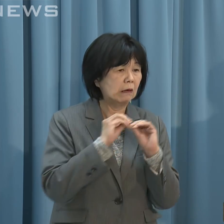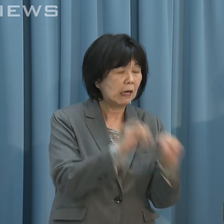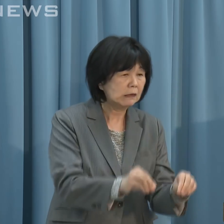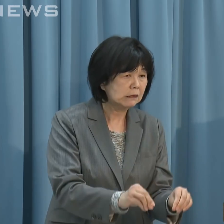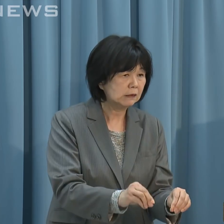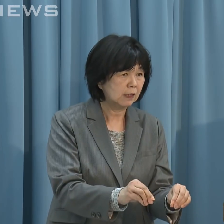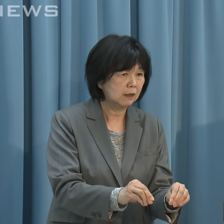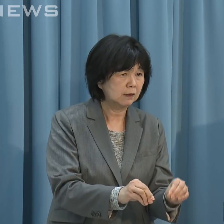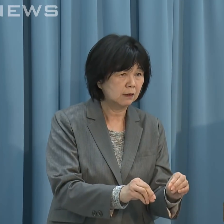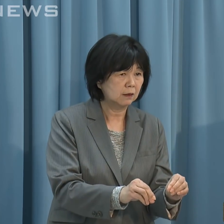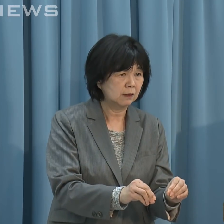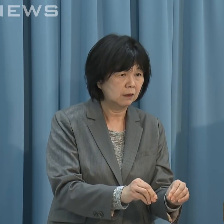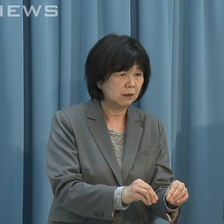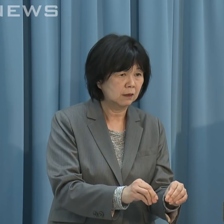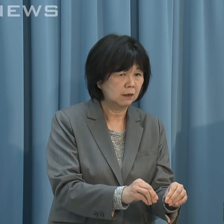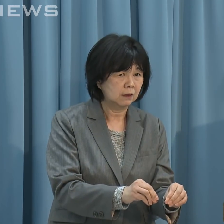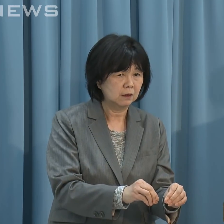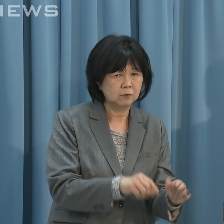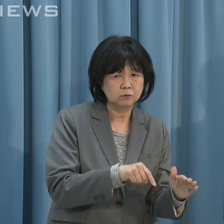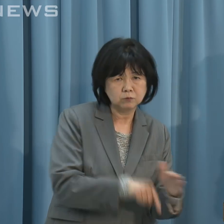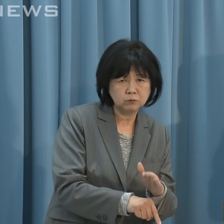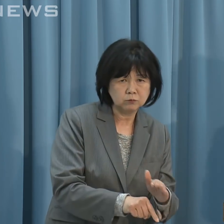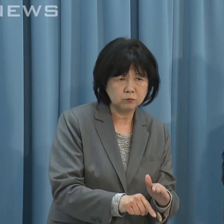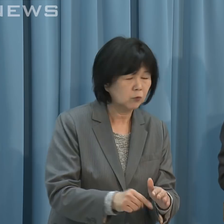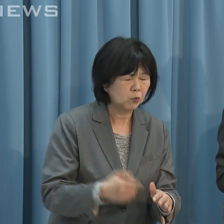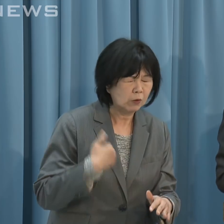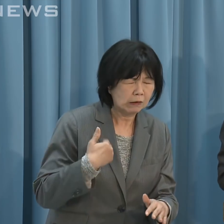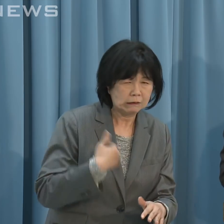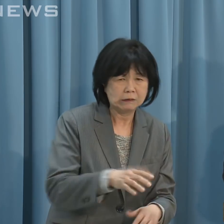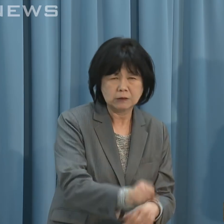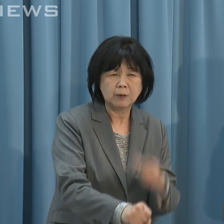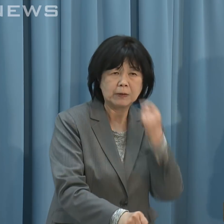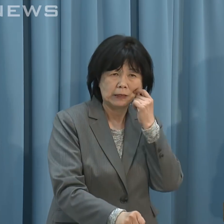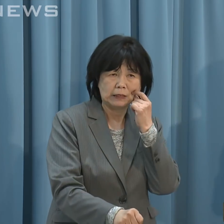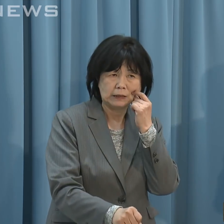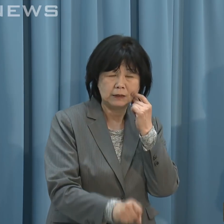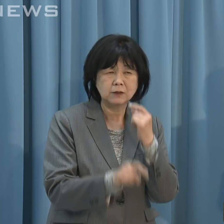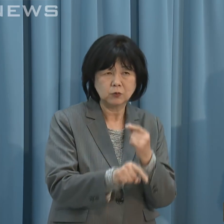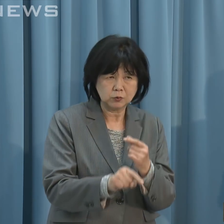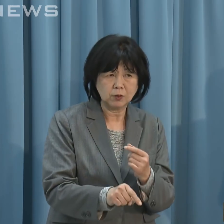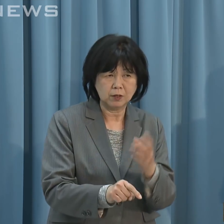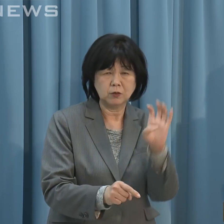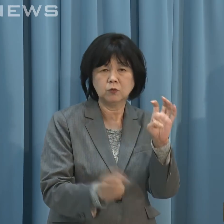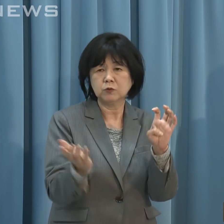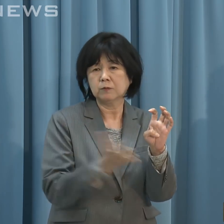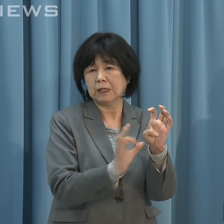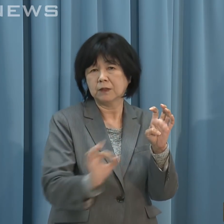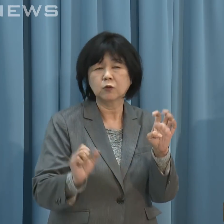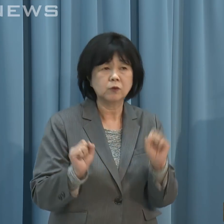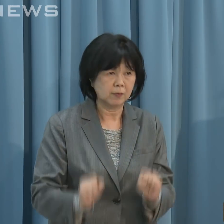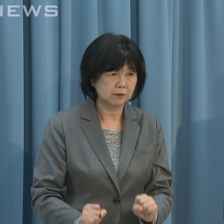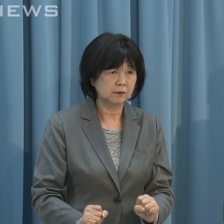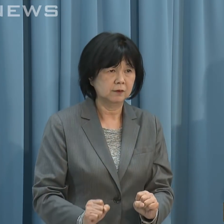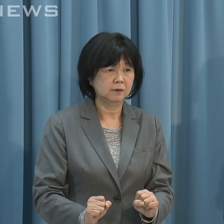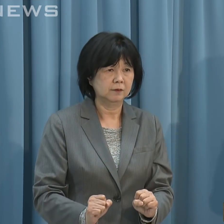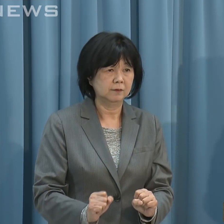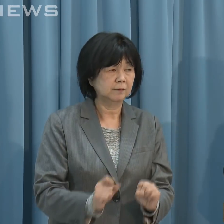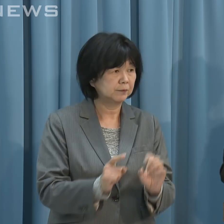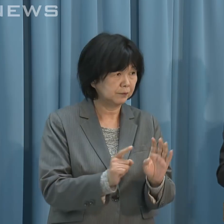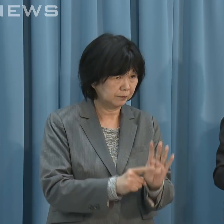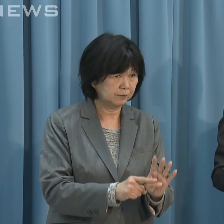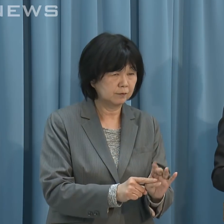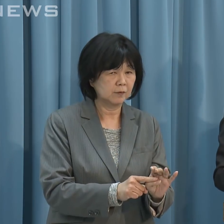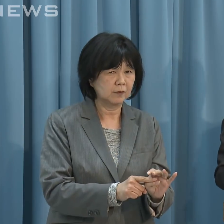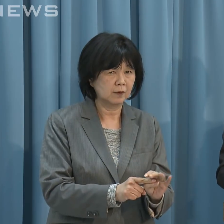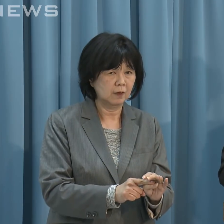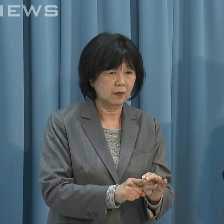感染源というのはよくわからないというところが4割を超えている。それから